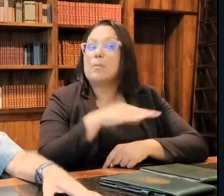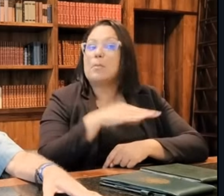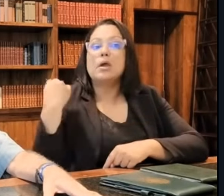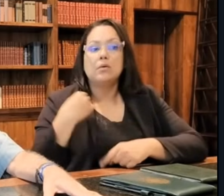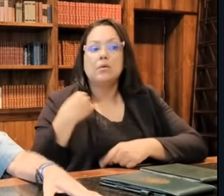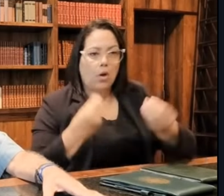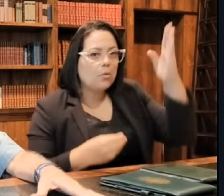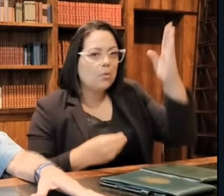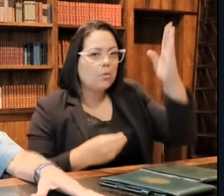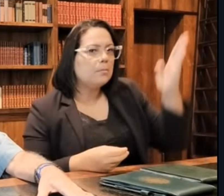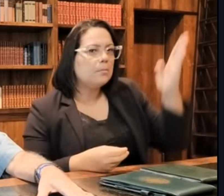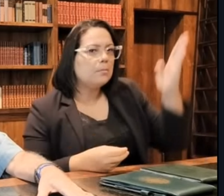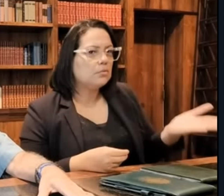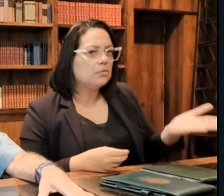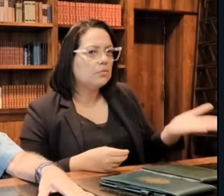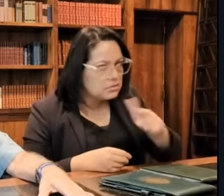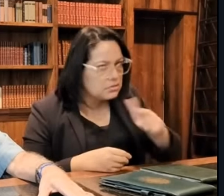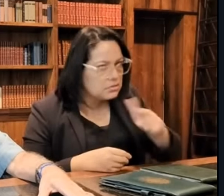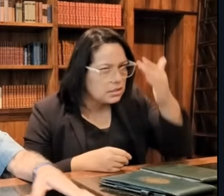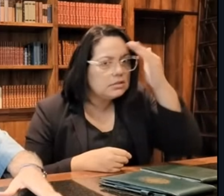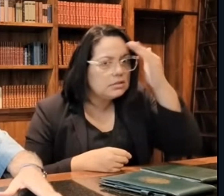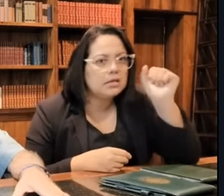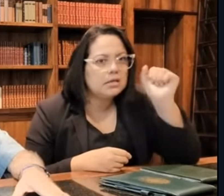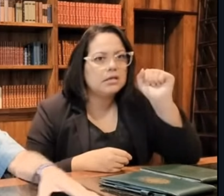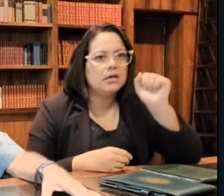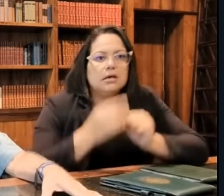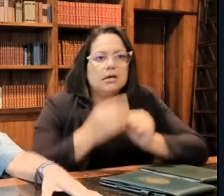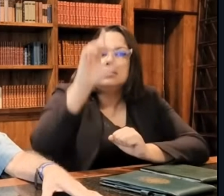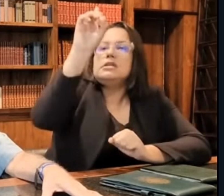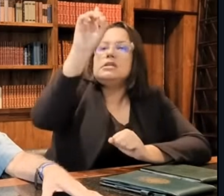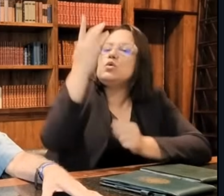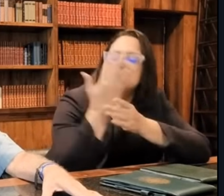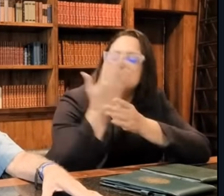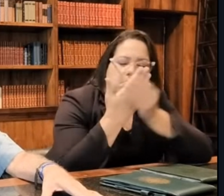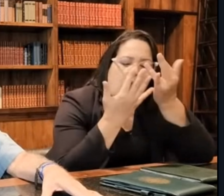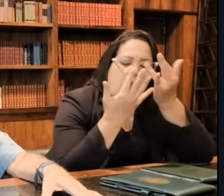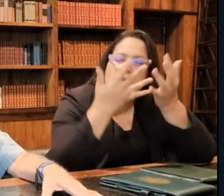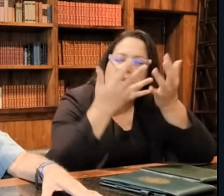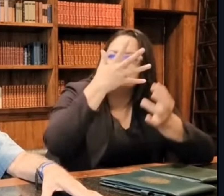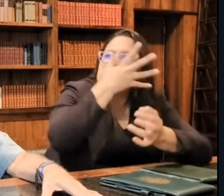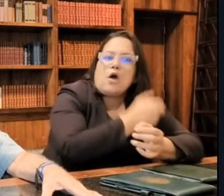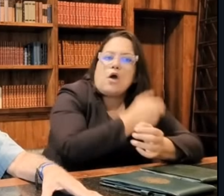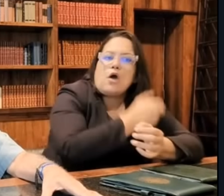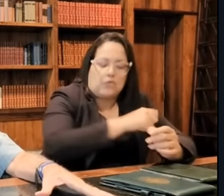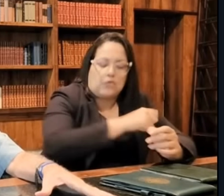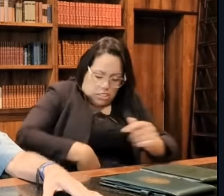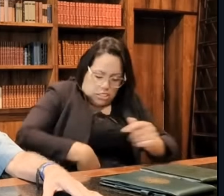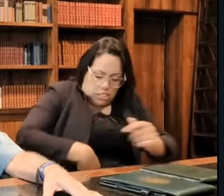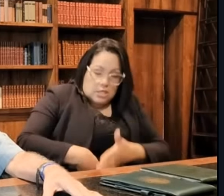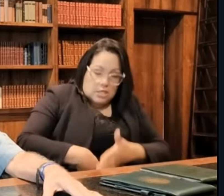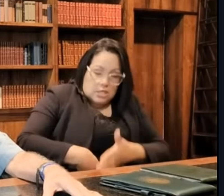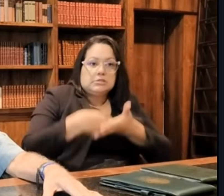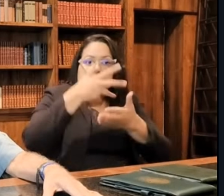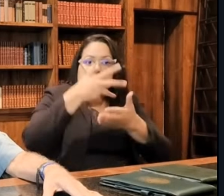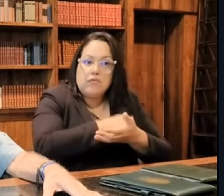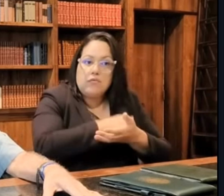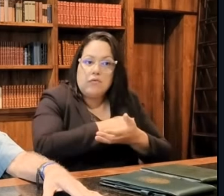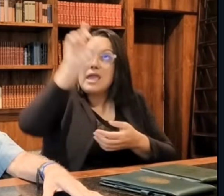Você consegue entender isso aí? Foi a mão de Deus que me salvou, foi também a mão dele que me elegeu.